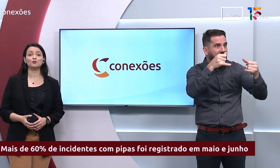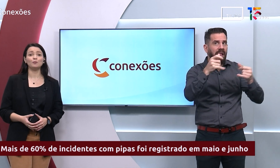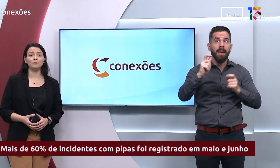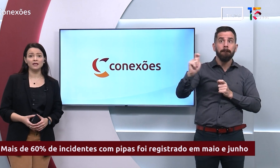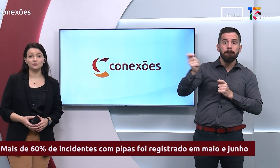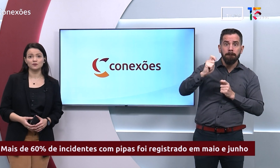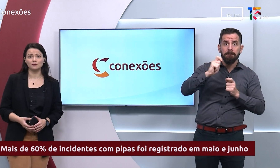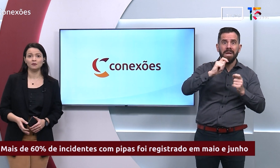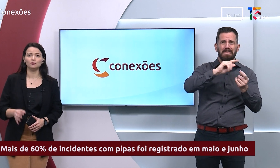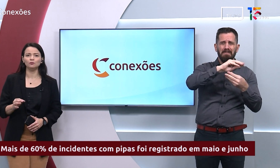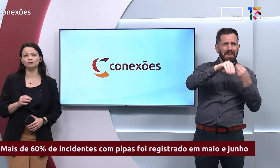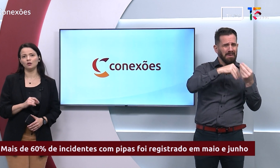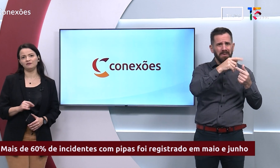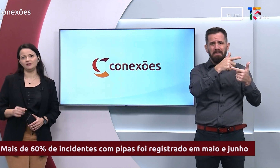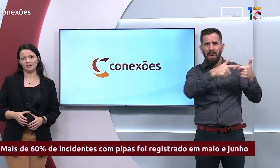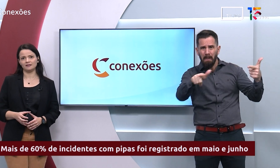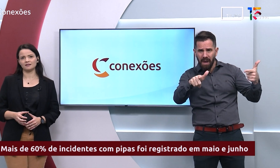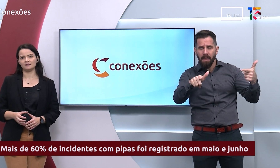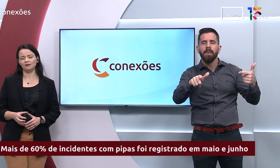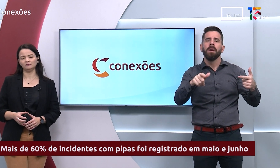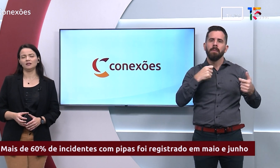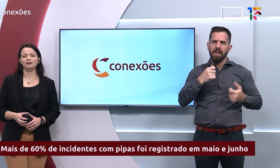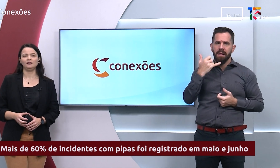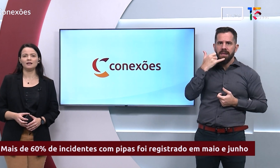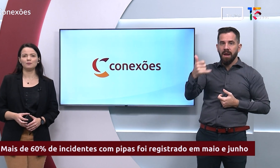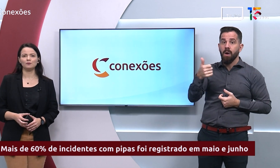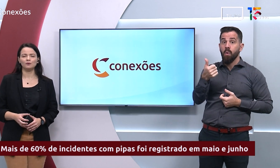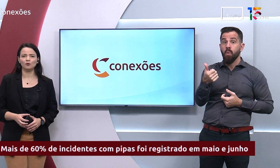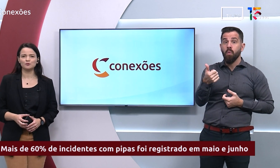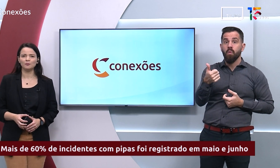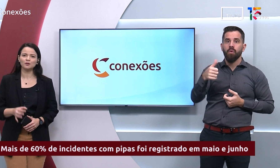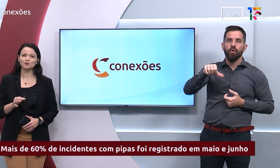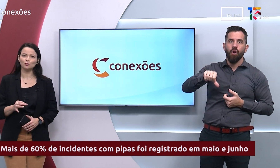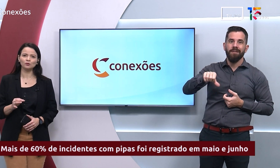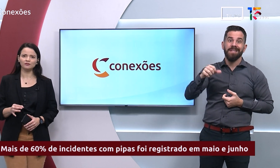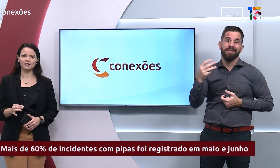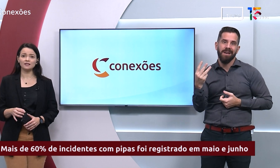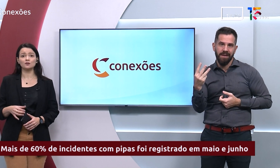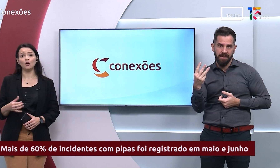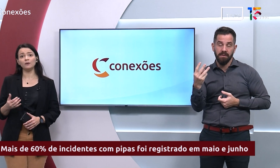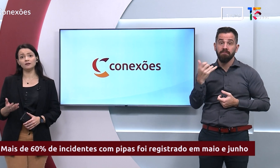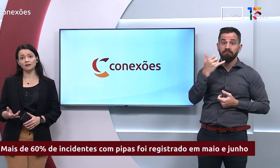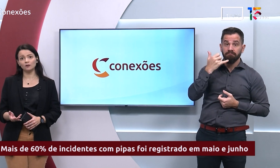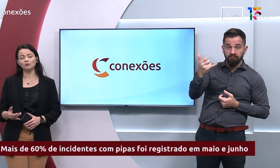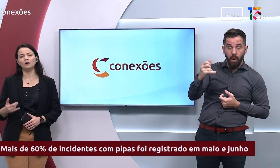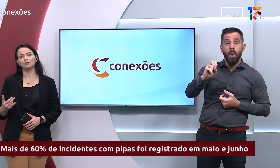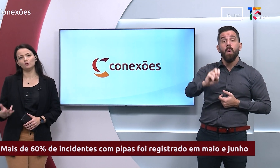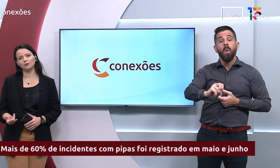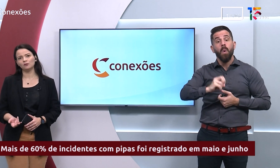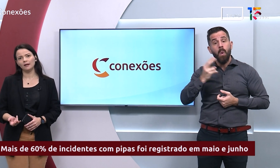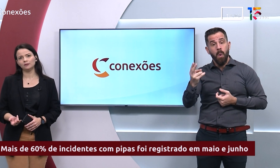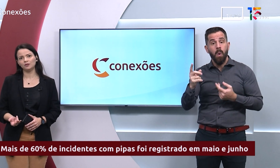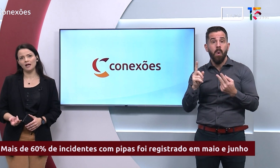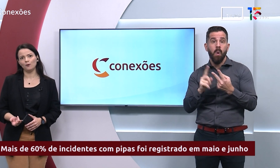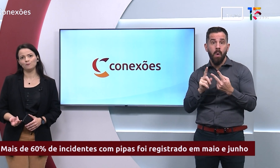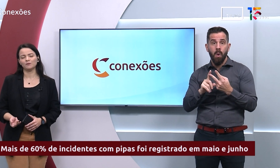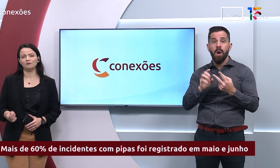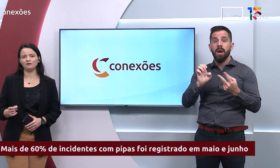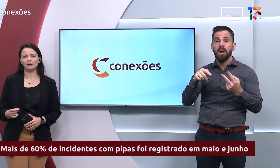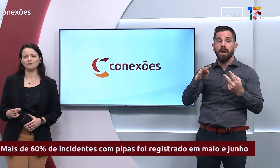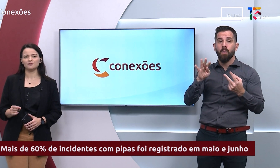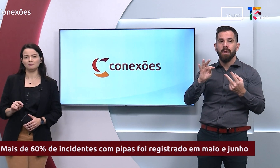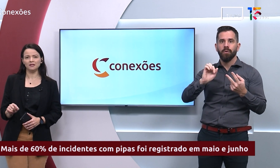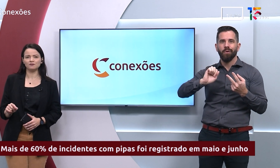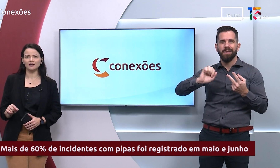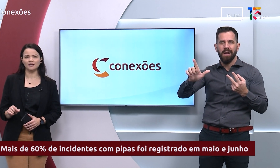acionar o Corpo de Bombeiros pelo 193. Então, liga para o Corpo de Bombeiros 193 ou então para o número da Equatorial.